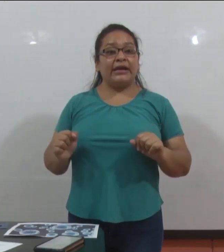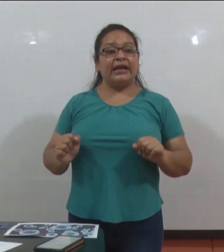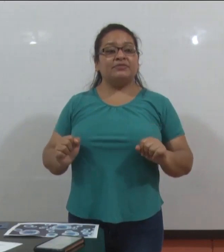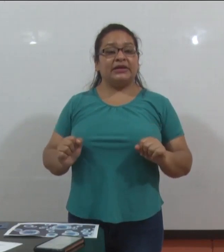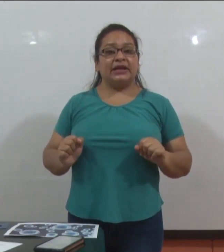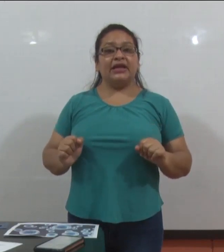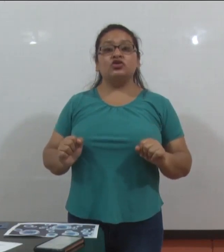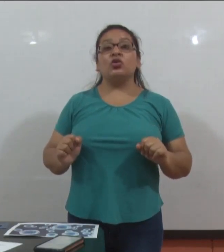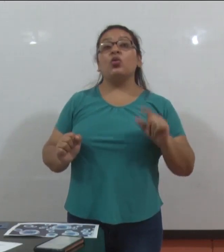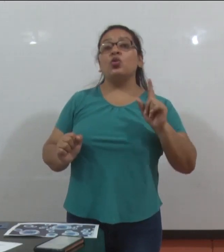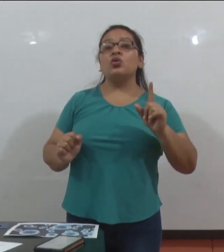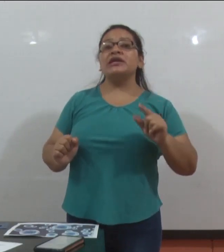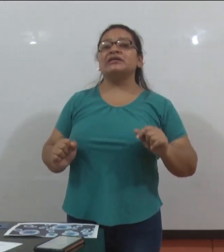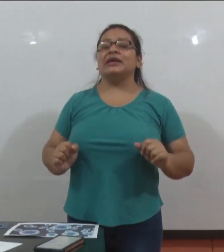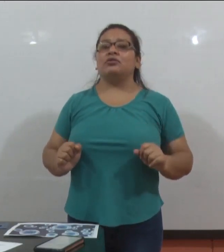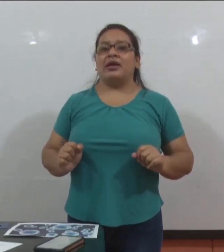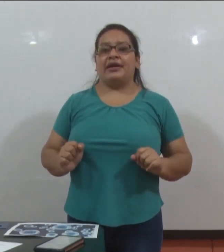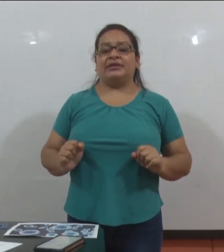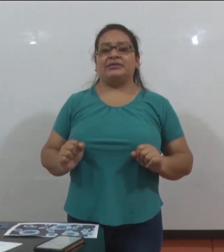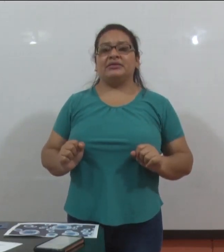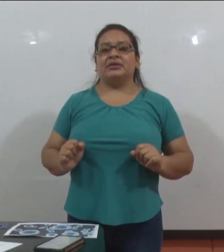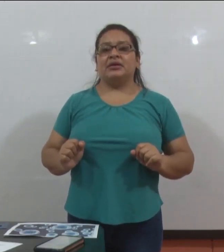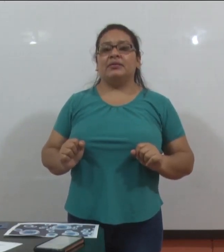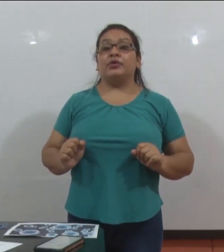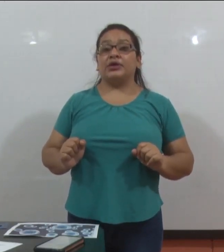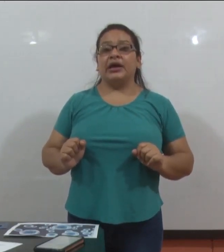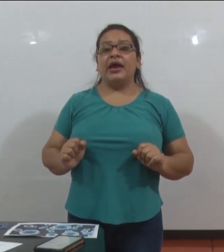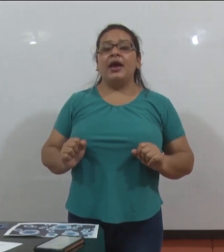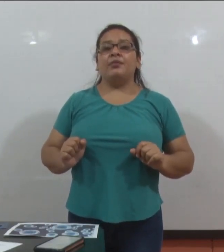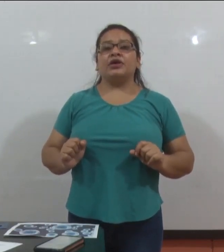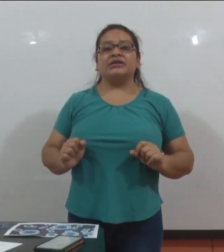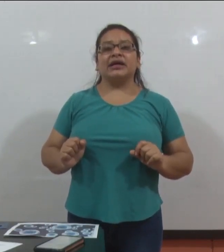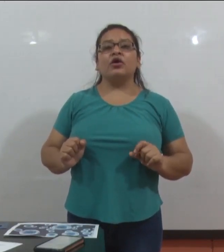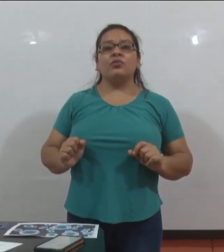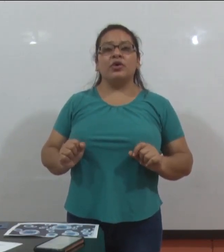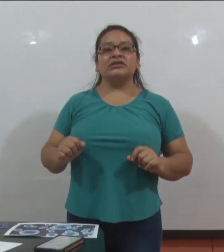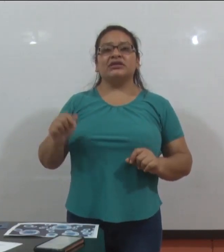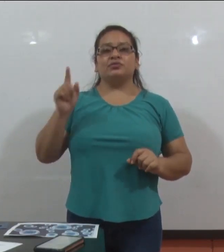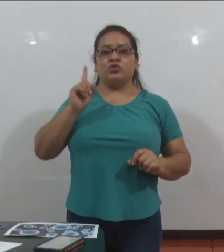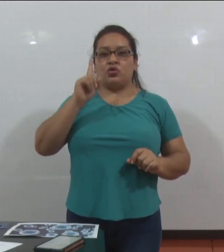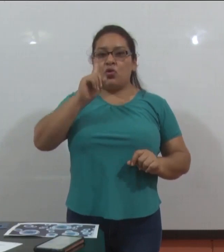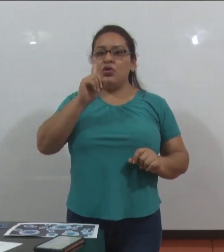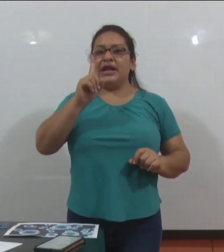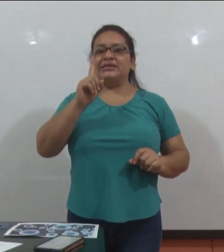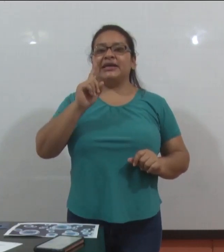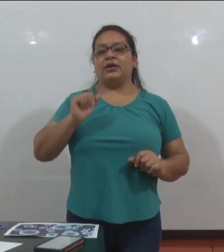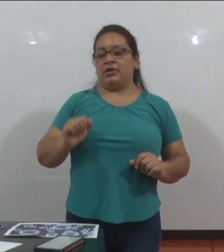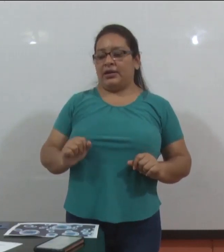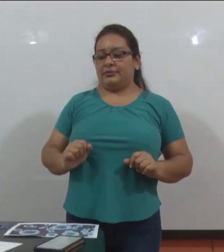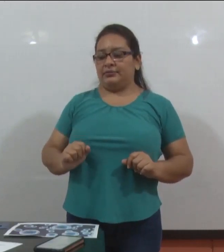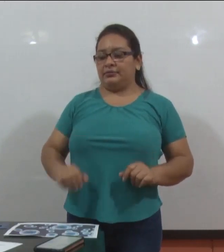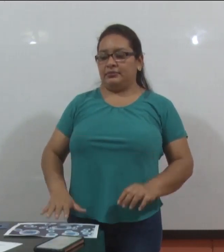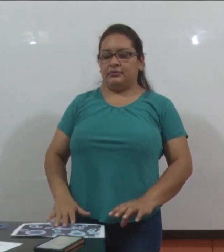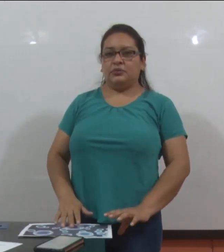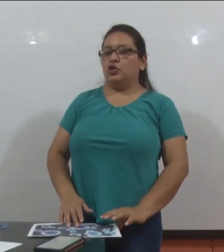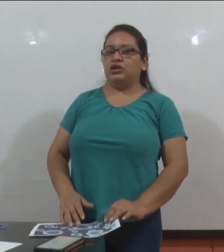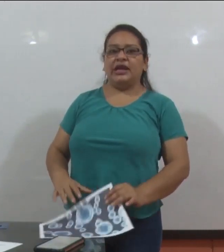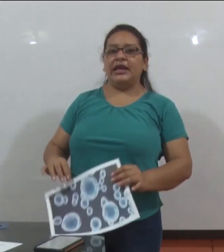que las bacterias, son unicelulares. ¿Por qué? Porque están compuestas por una célula. No tienen